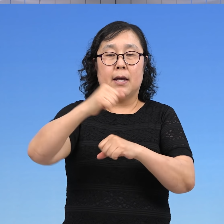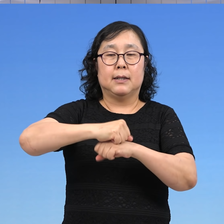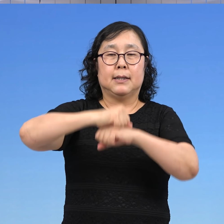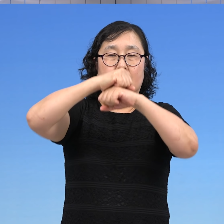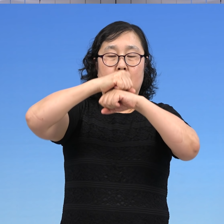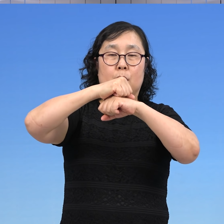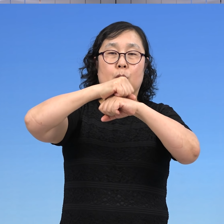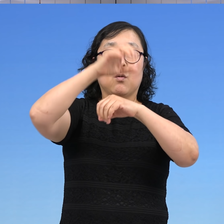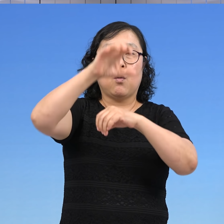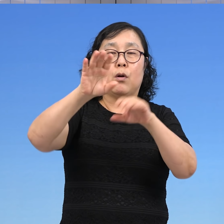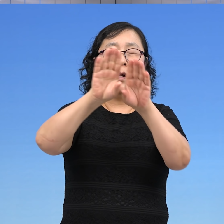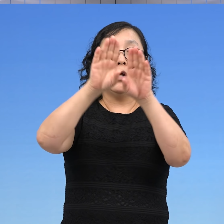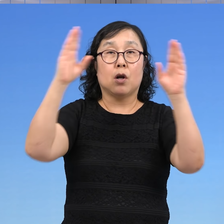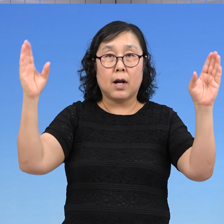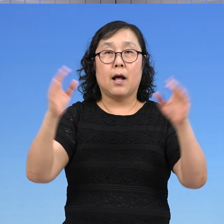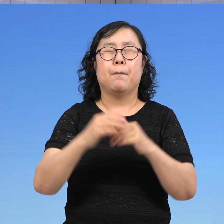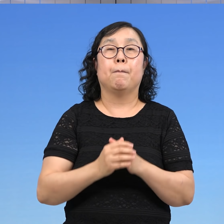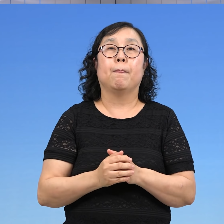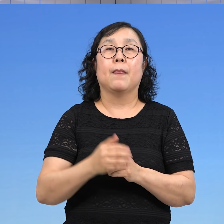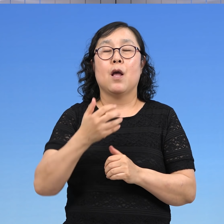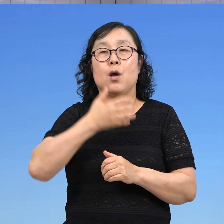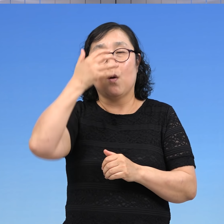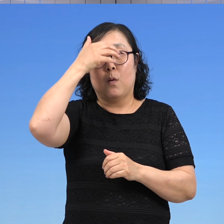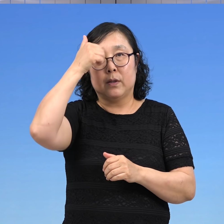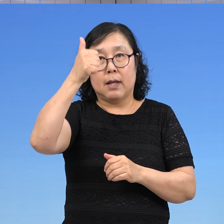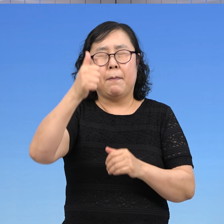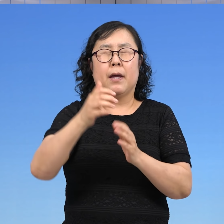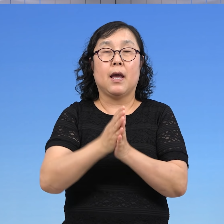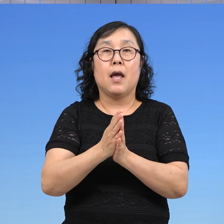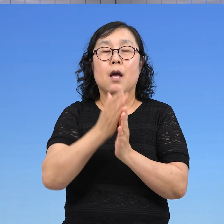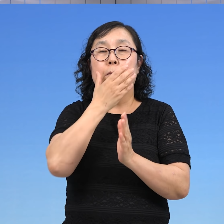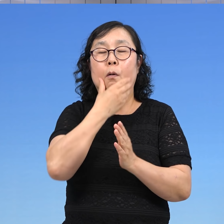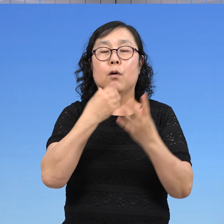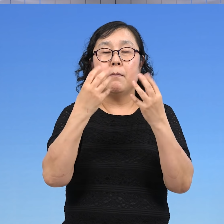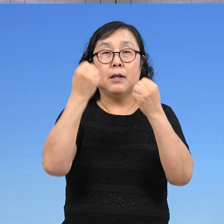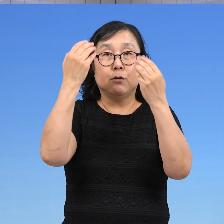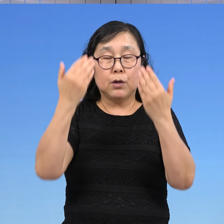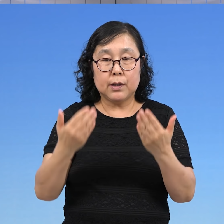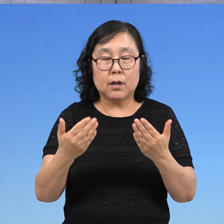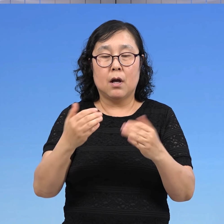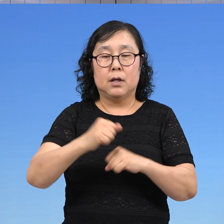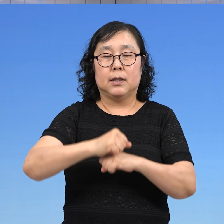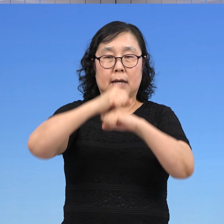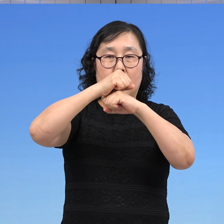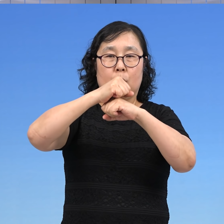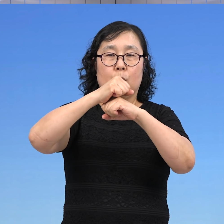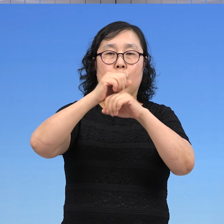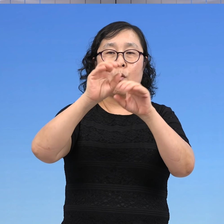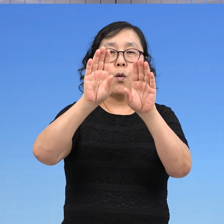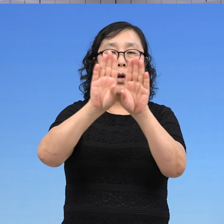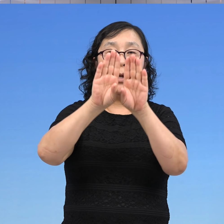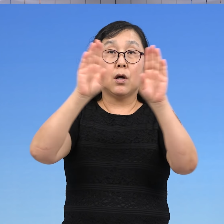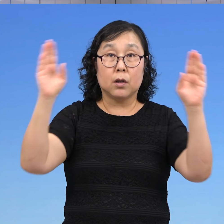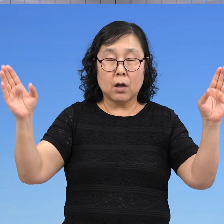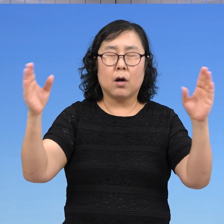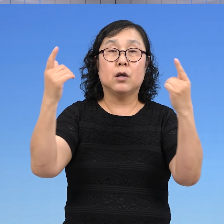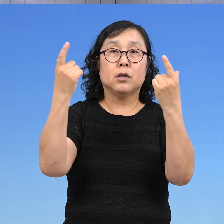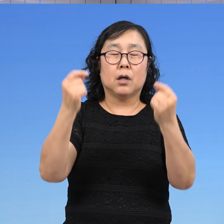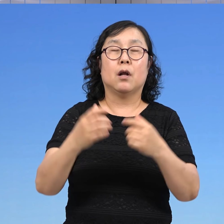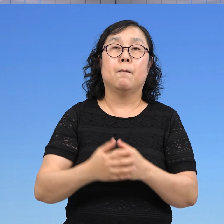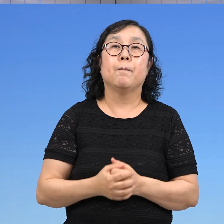많이 추려 키 때문에 이제 온 3개가 다 온 나라가 기관의 빠져있을 때 요셉이 창고 를 열었던 것처럼